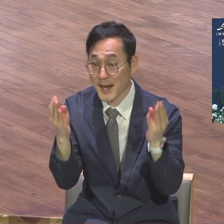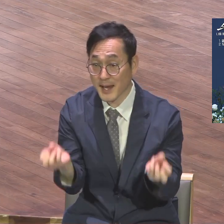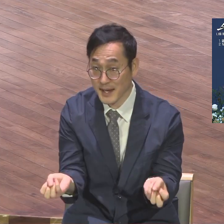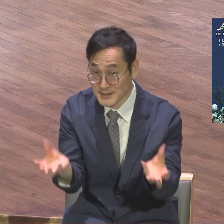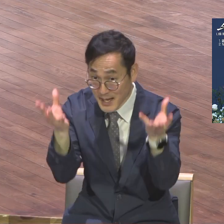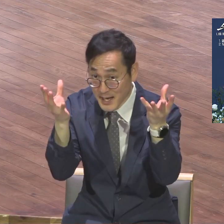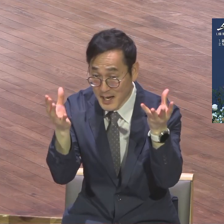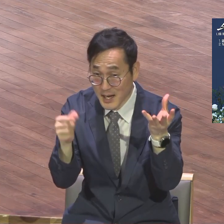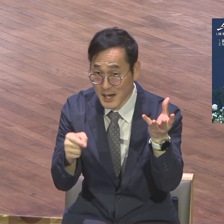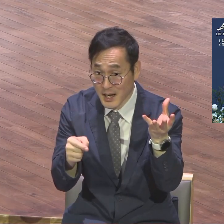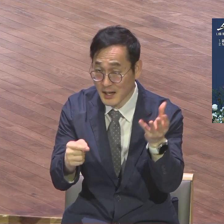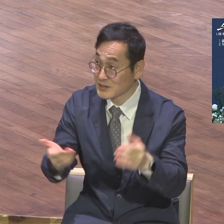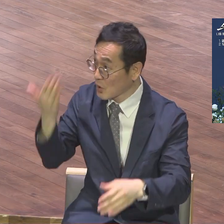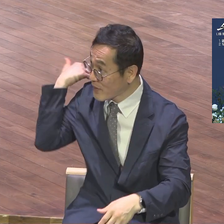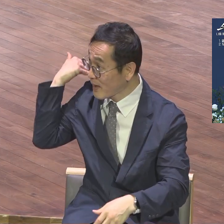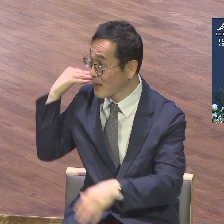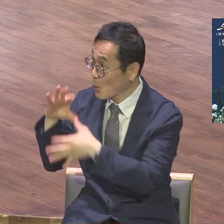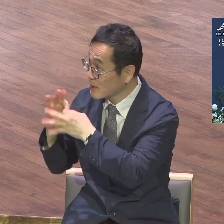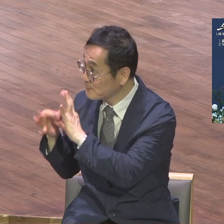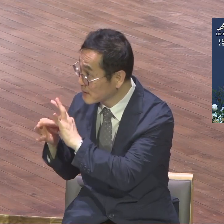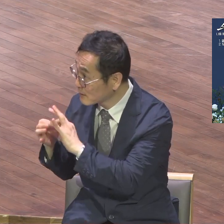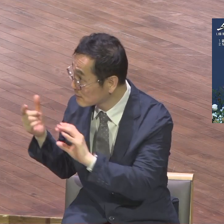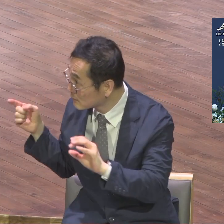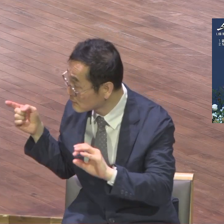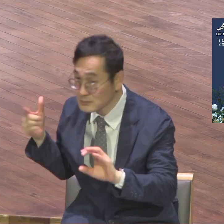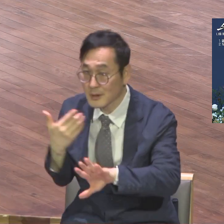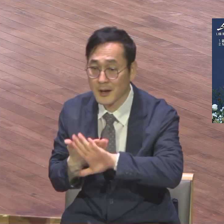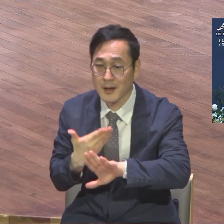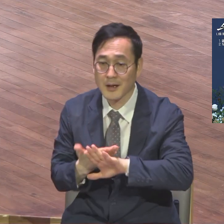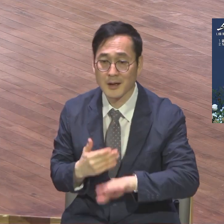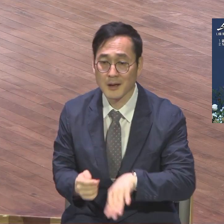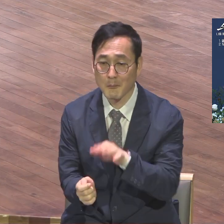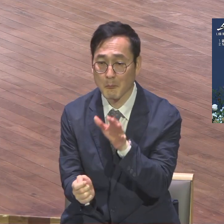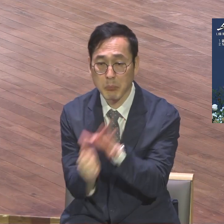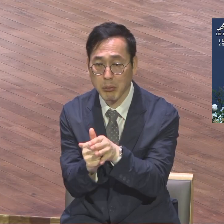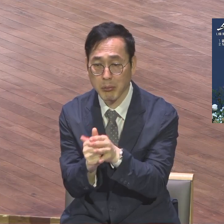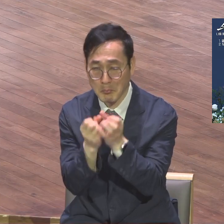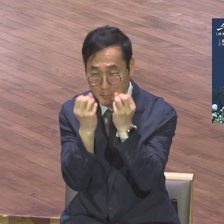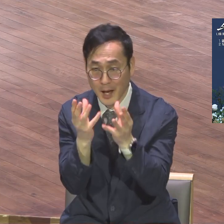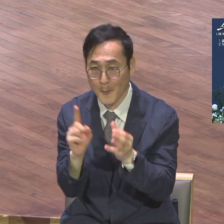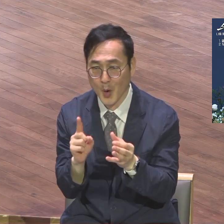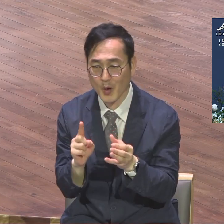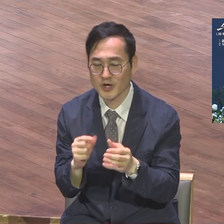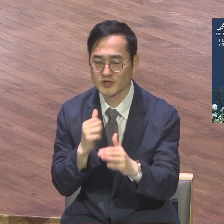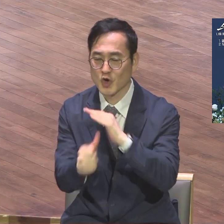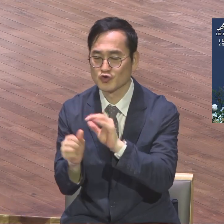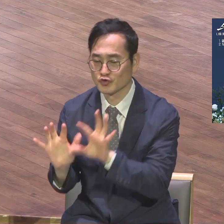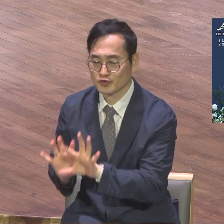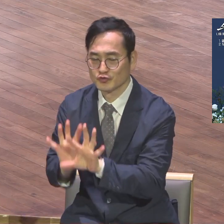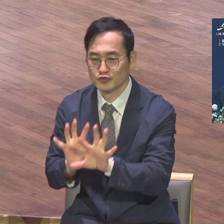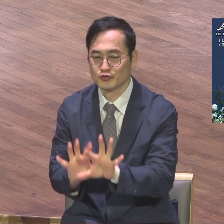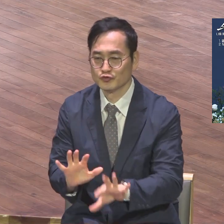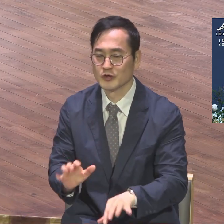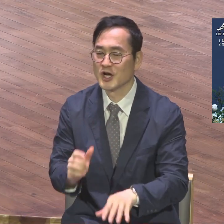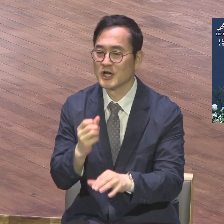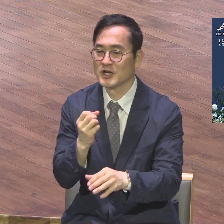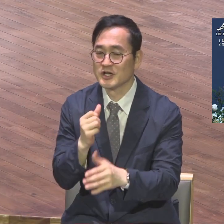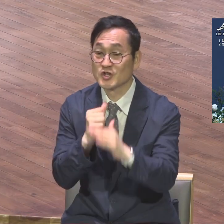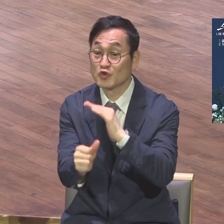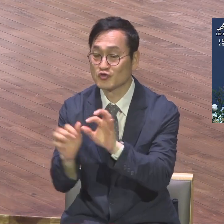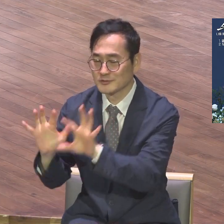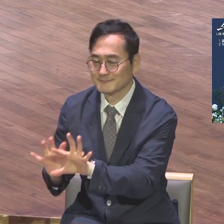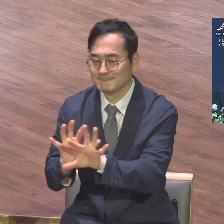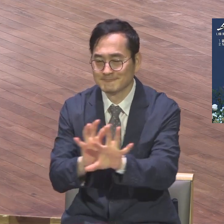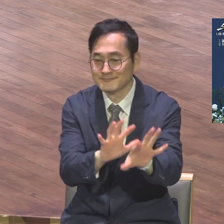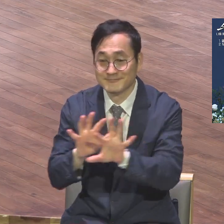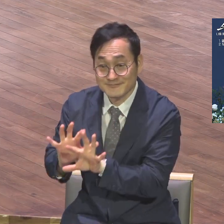개막식이 과거의 모습과 완전히 달라요. 이 선수단이 입장하는 이 입장이 주 경기장이